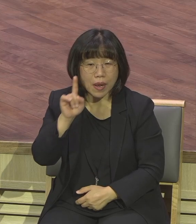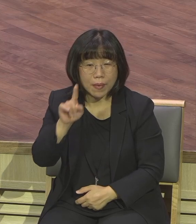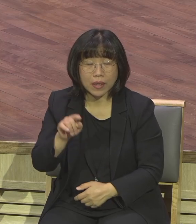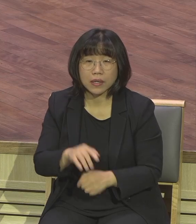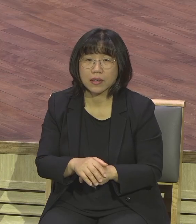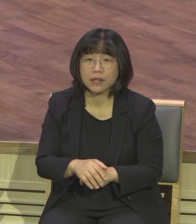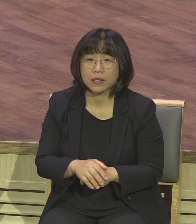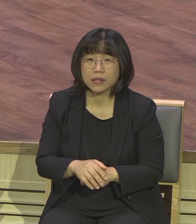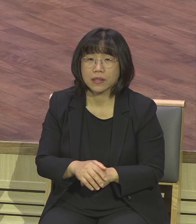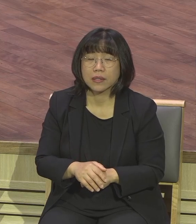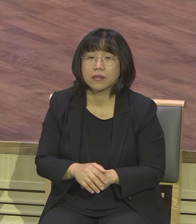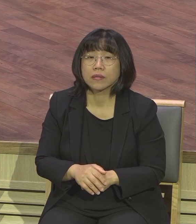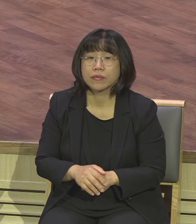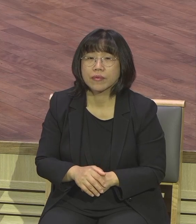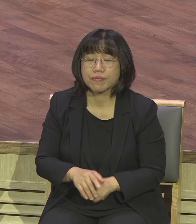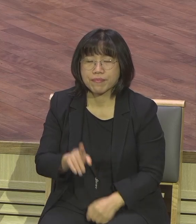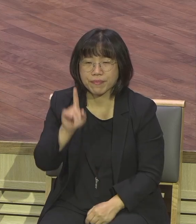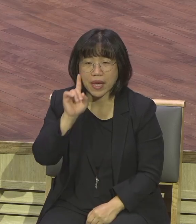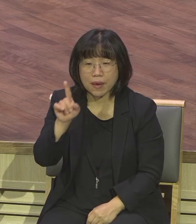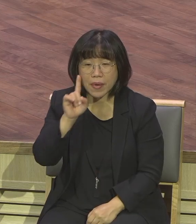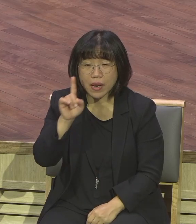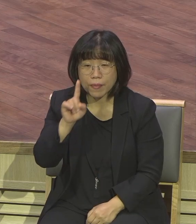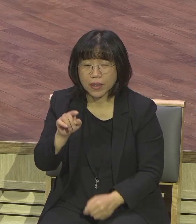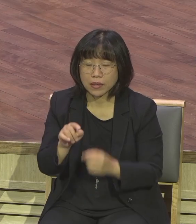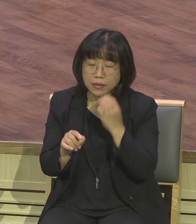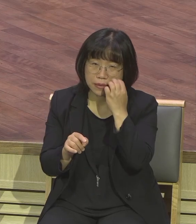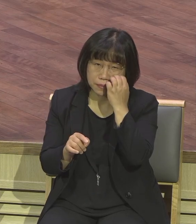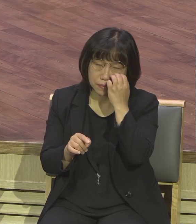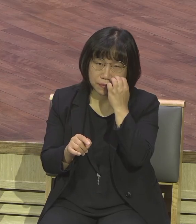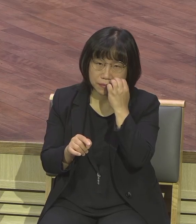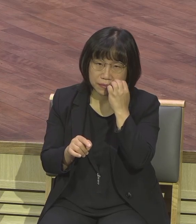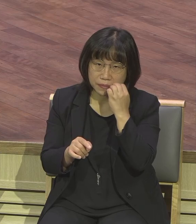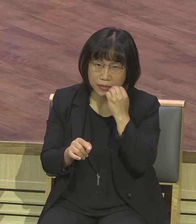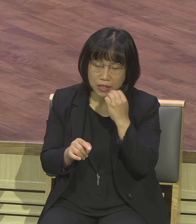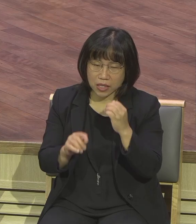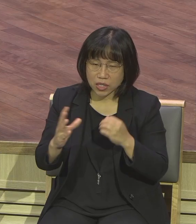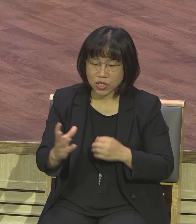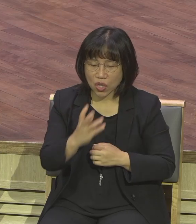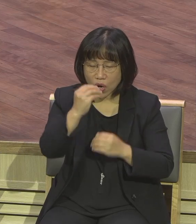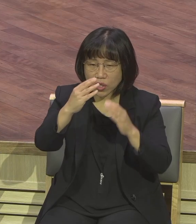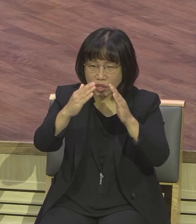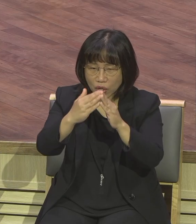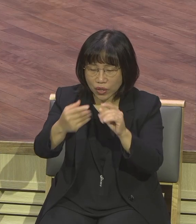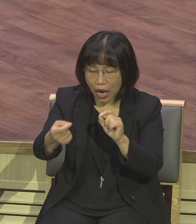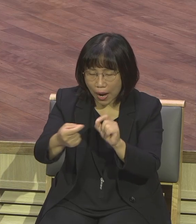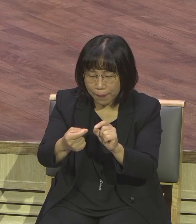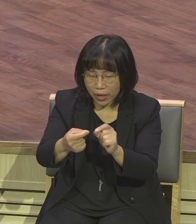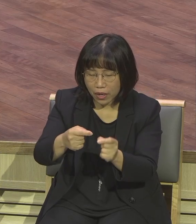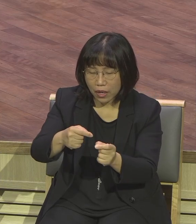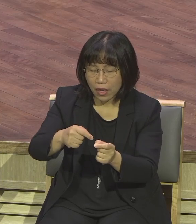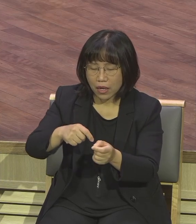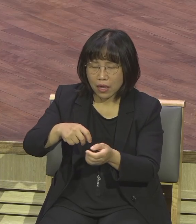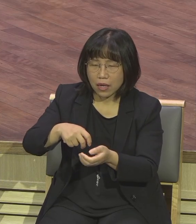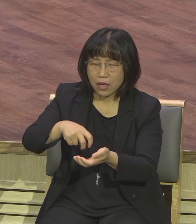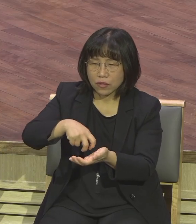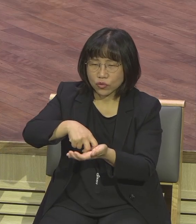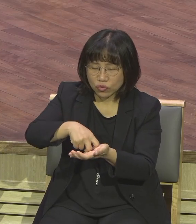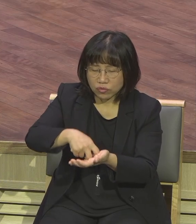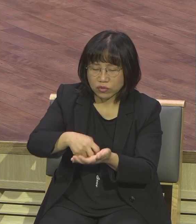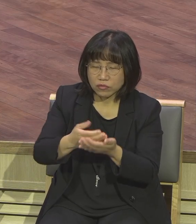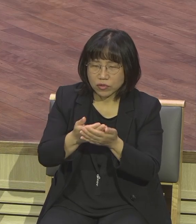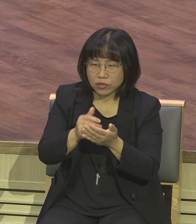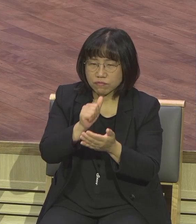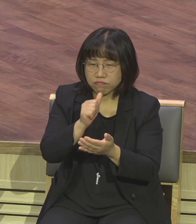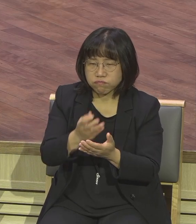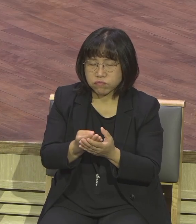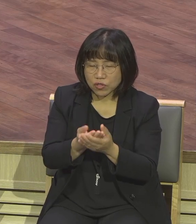됐다 그랬잖아요. 40살이 나면서 안전병이 40살인데 성전 미문에 구걸하고 맨 안전병이 어떻게 가면 못 가지고